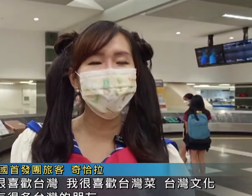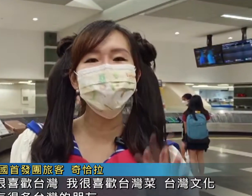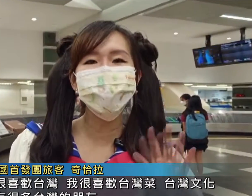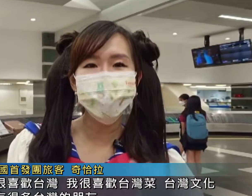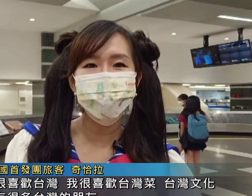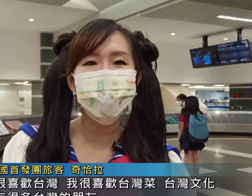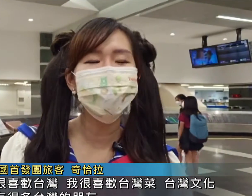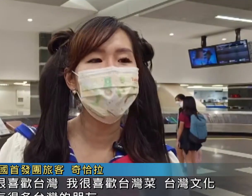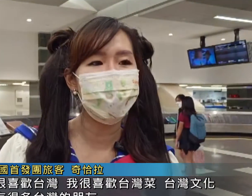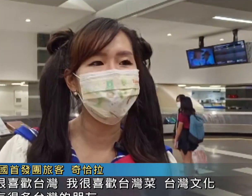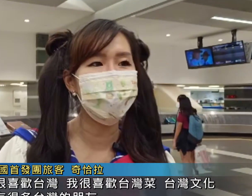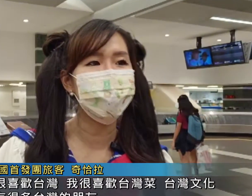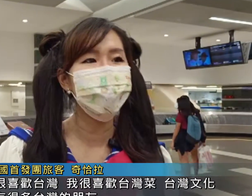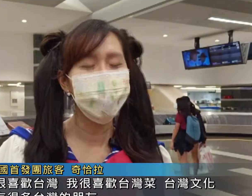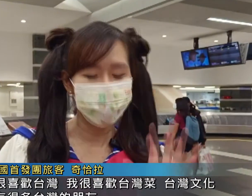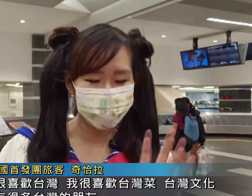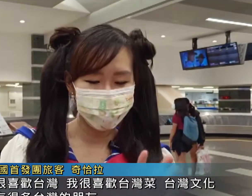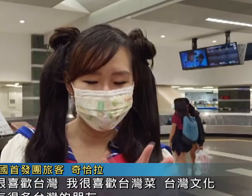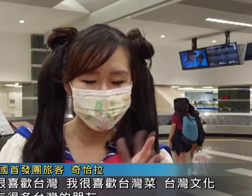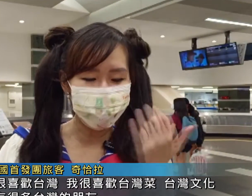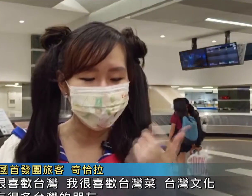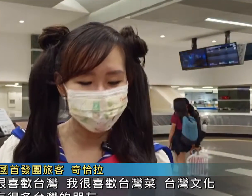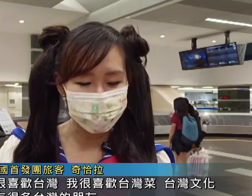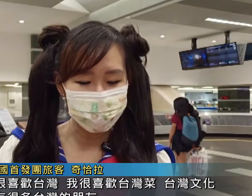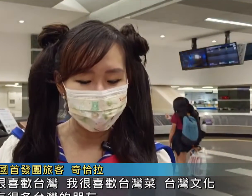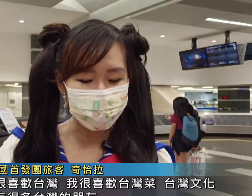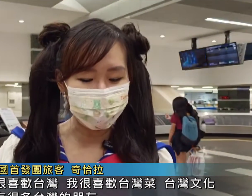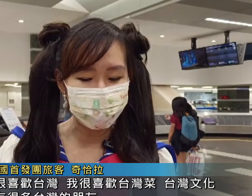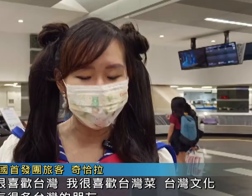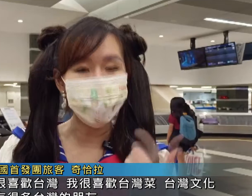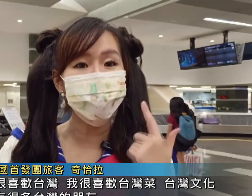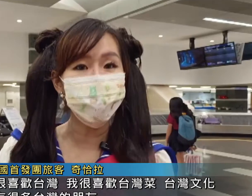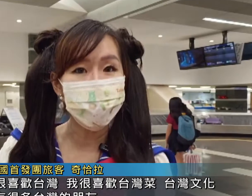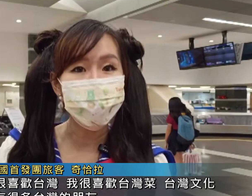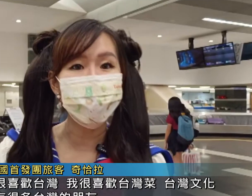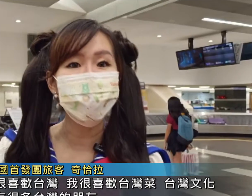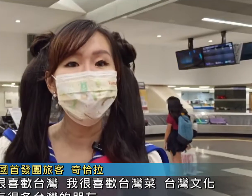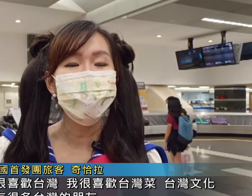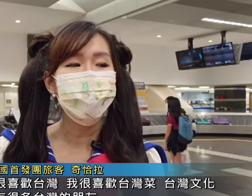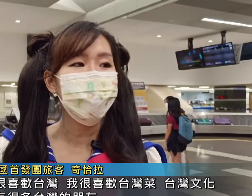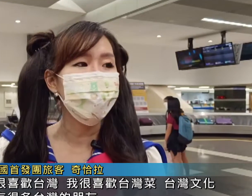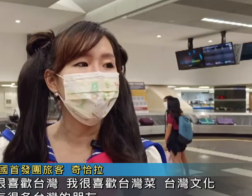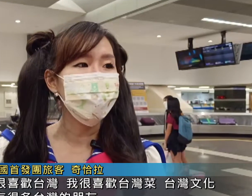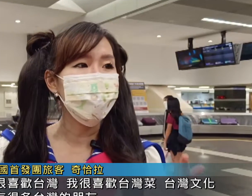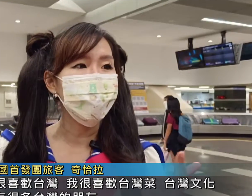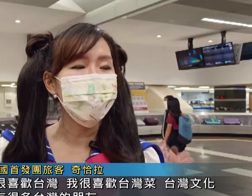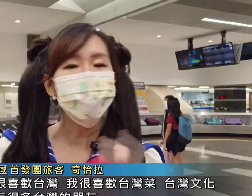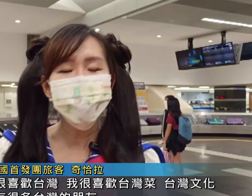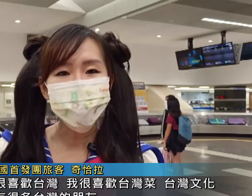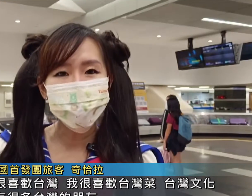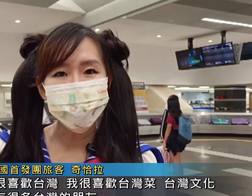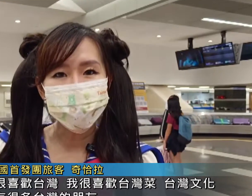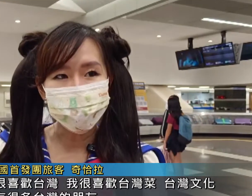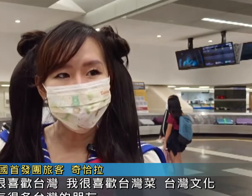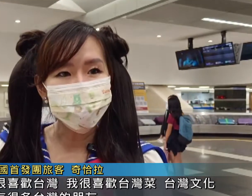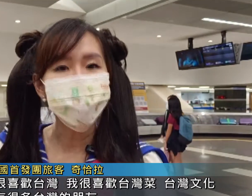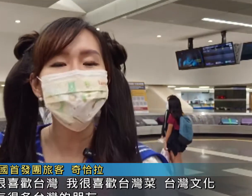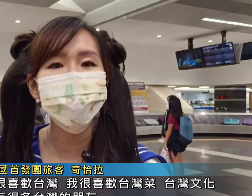很喜欢台湾，我很喜欢台湾菜、台湾文化，我有很多台湾的朋